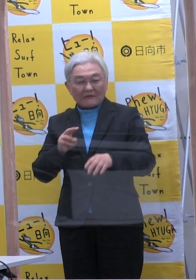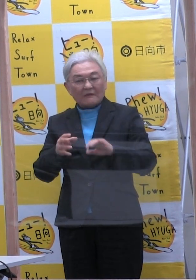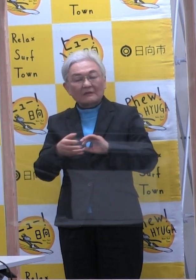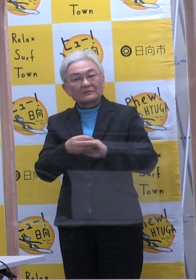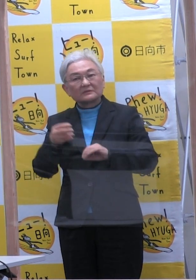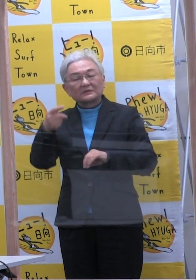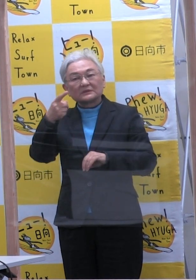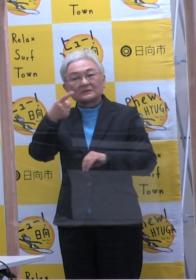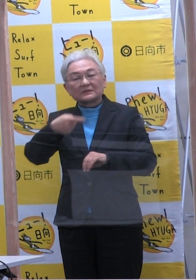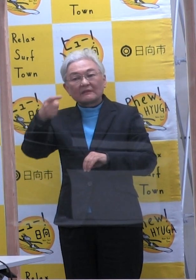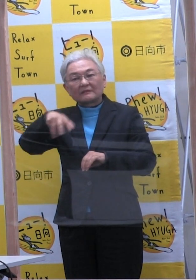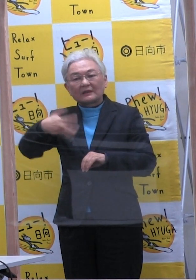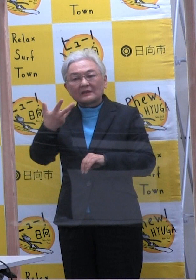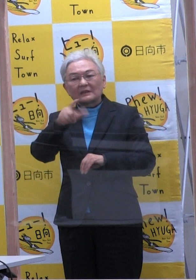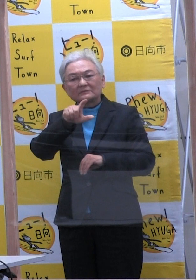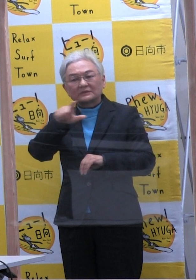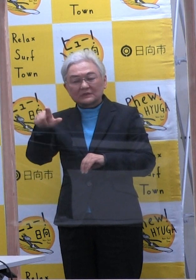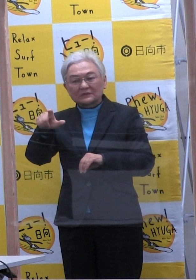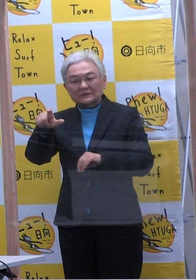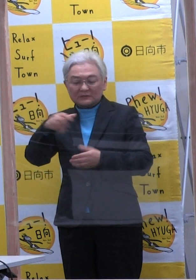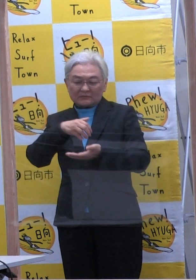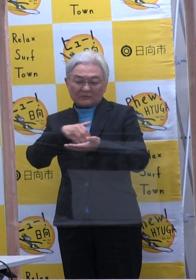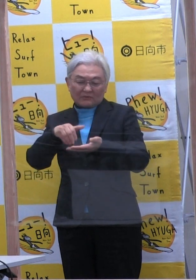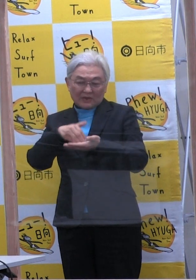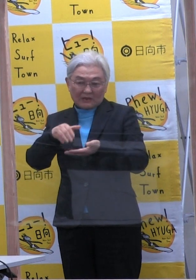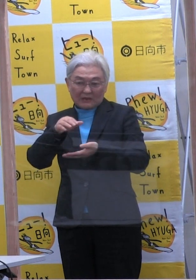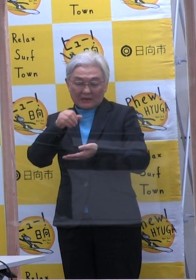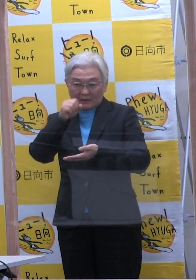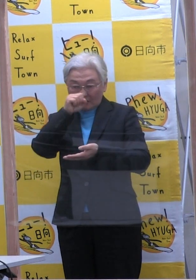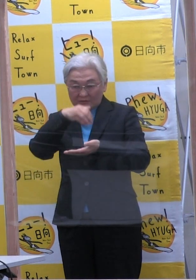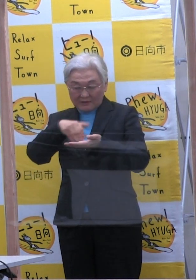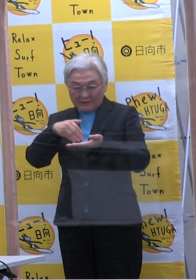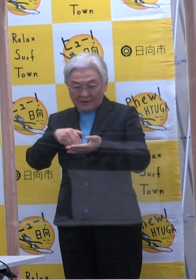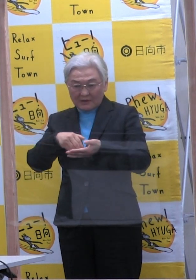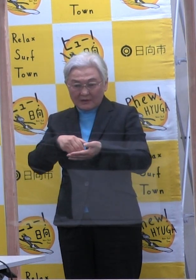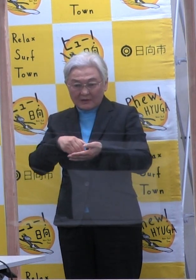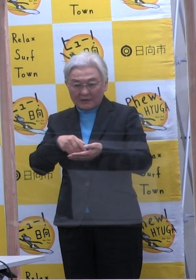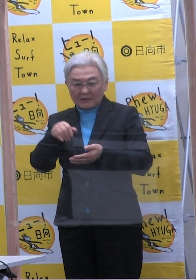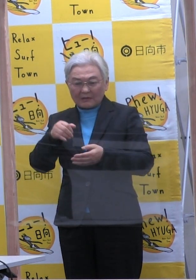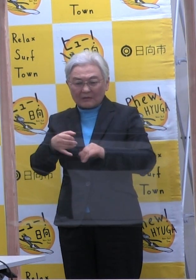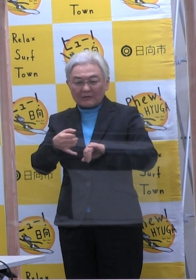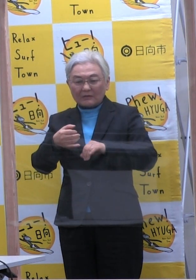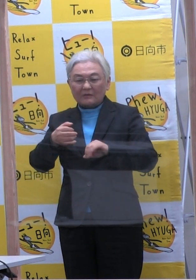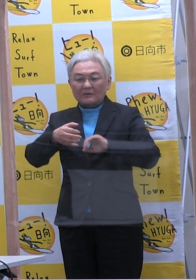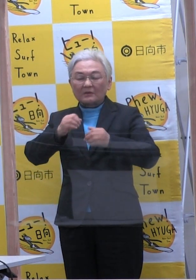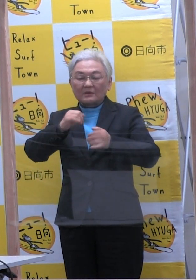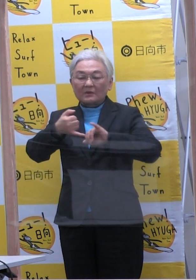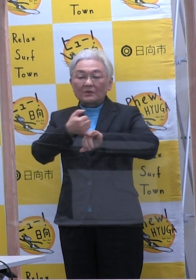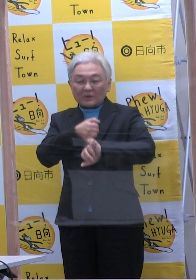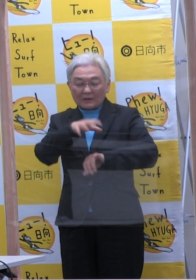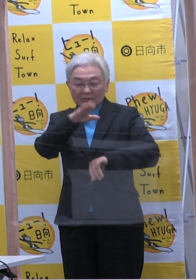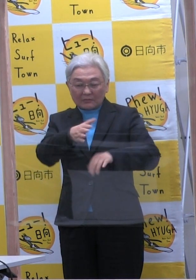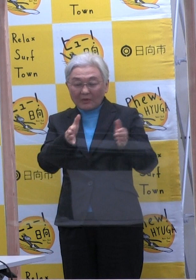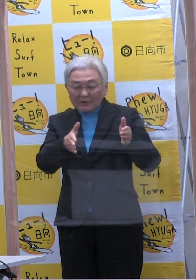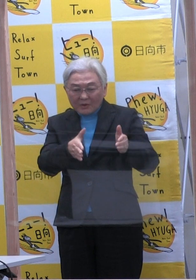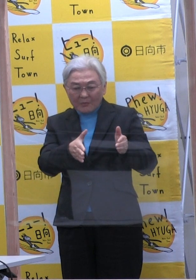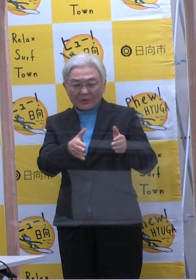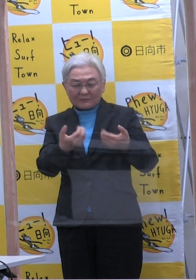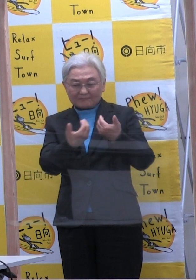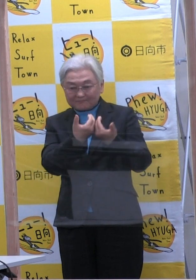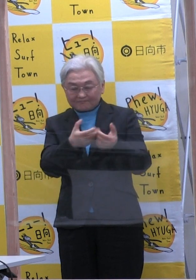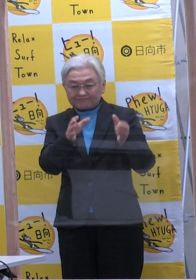1700人の接種を予定しており、予約枠はすでにいっぱいとなっているところであります